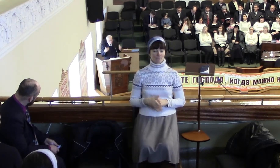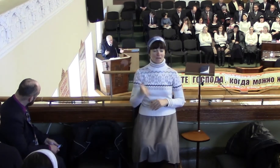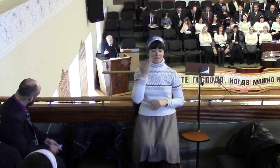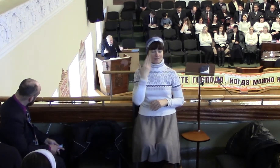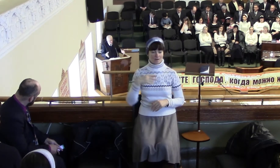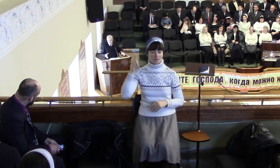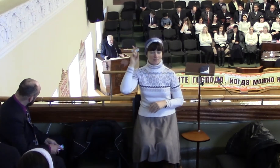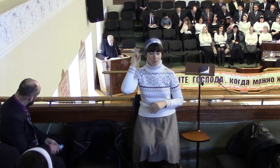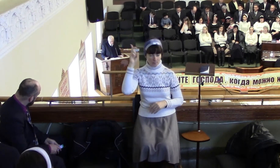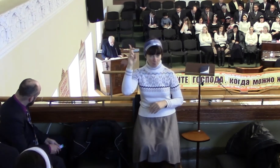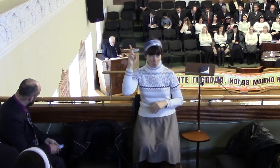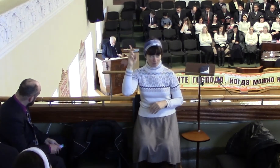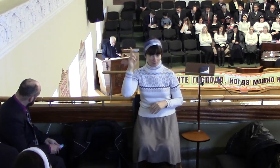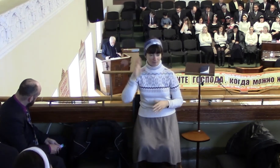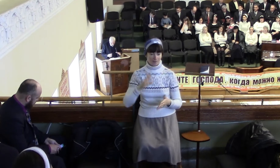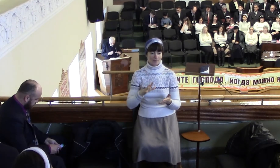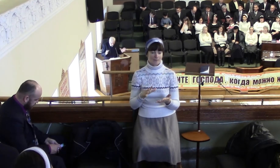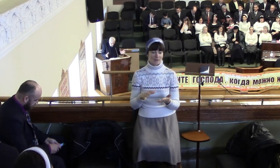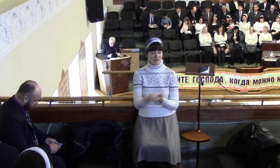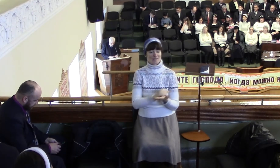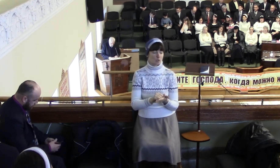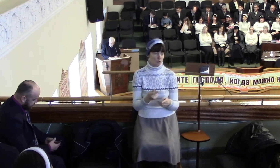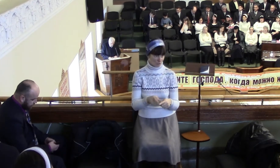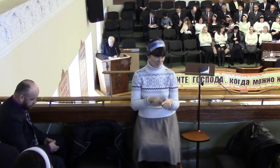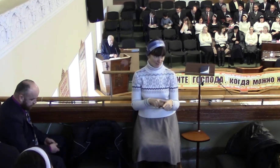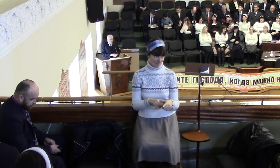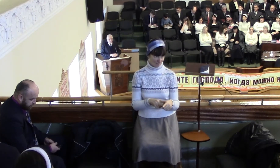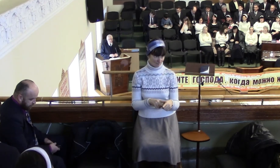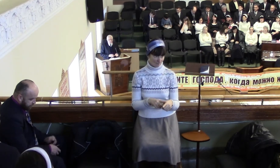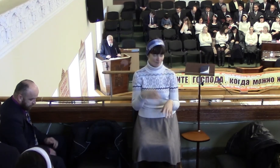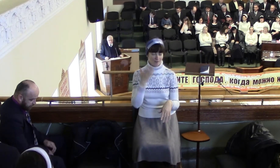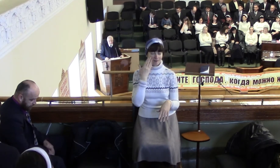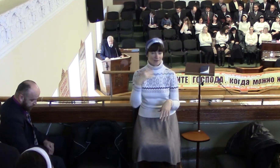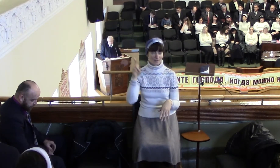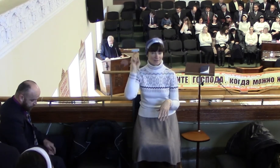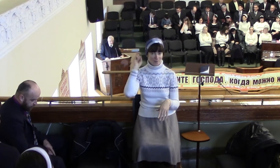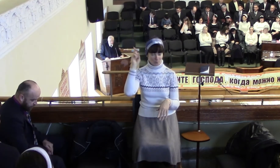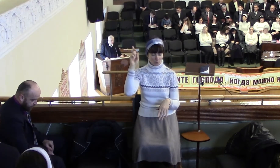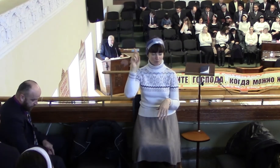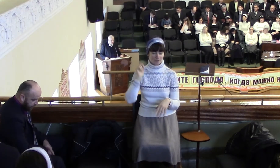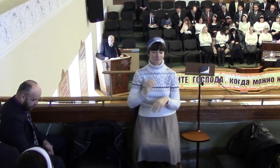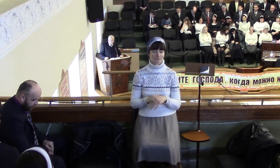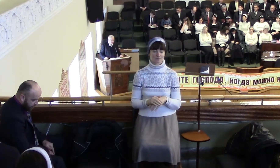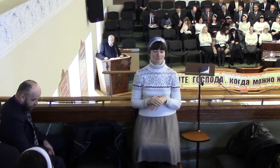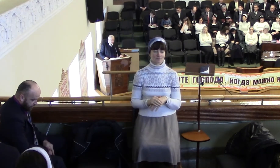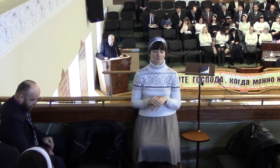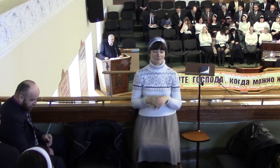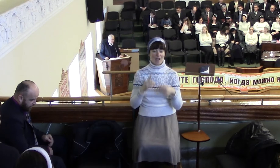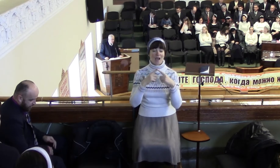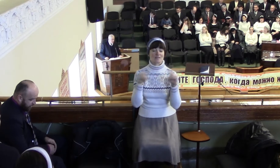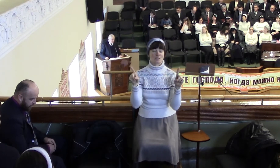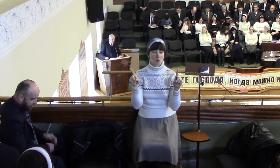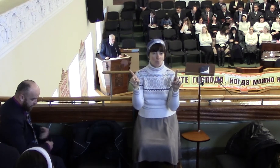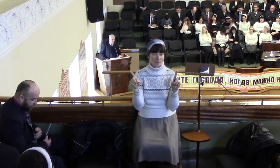когда Бог вмешался, когда это было раскрыто, и Бог вмешался, и чудесным